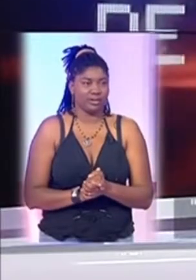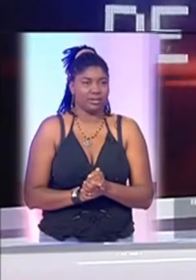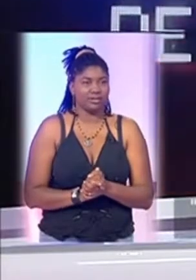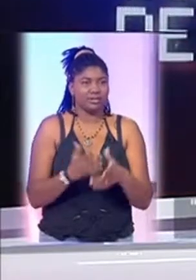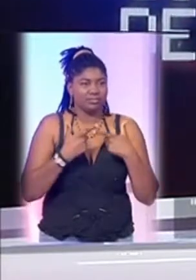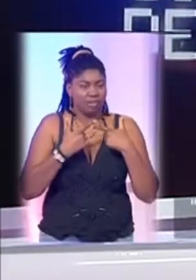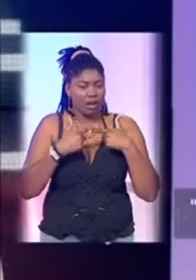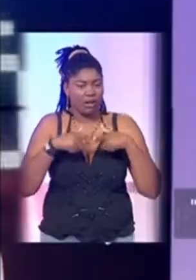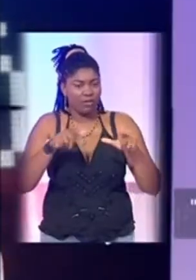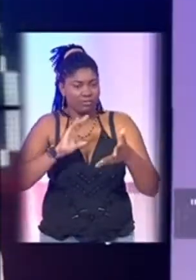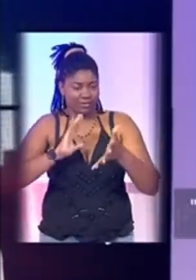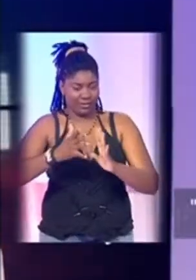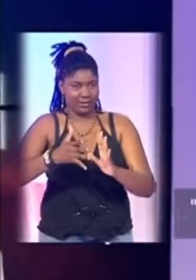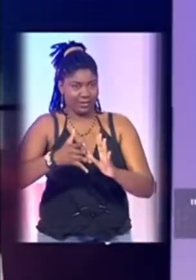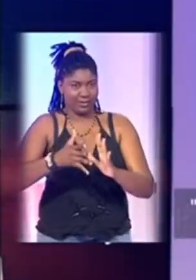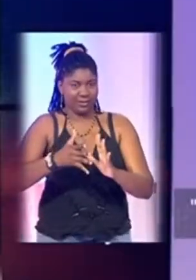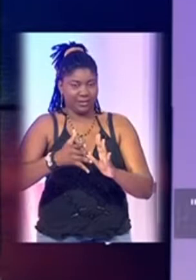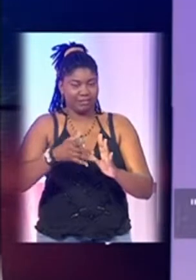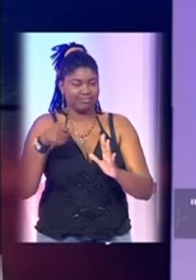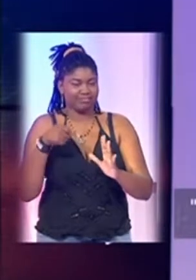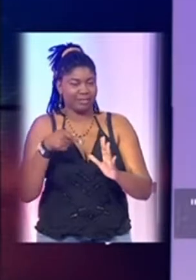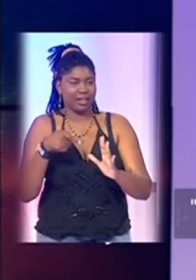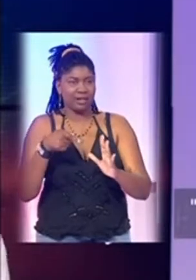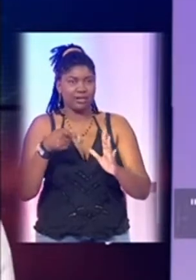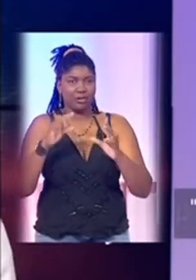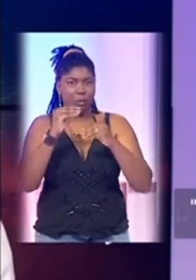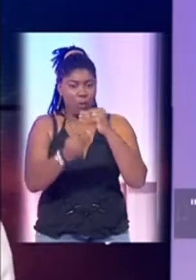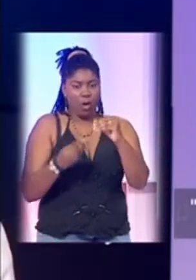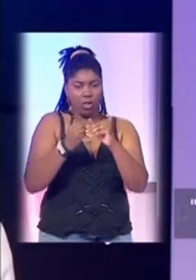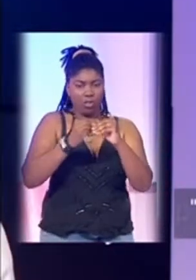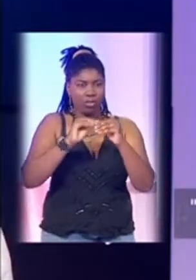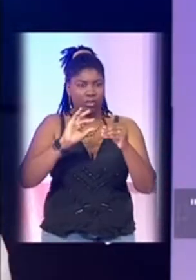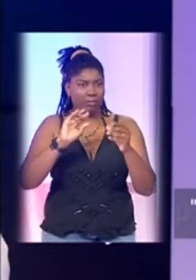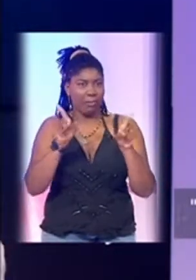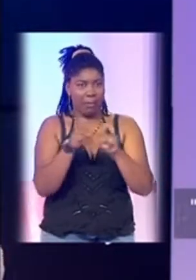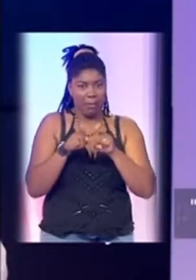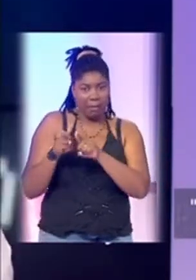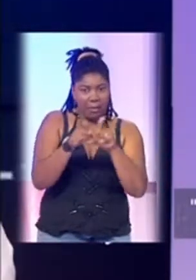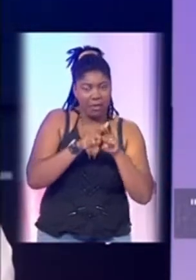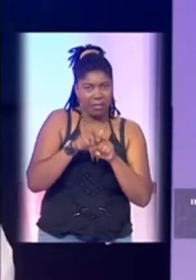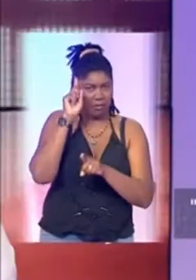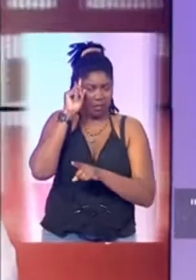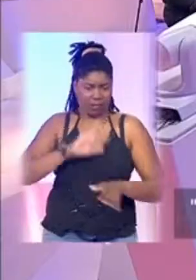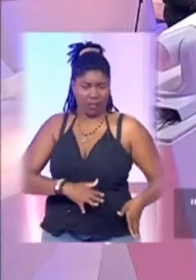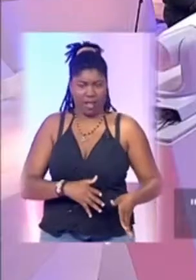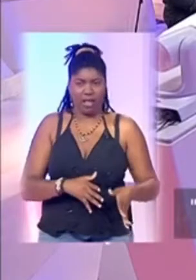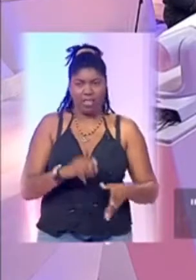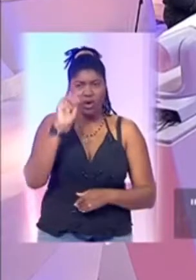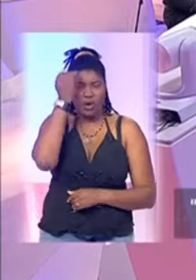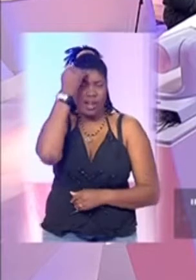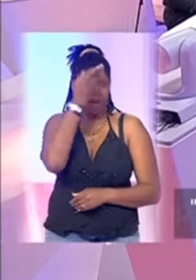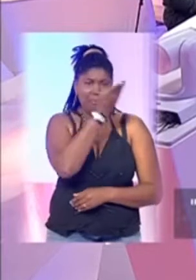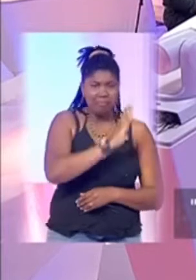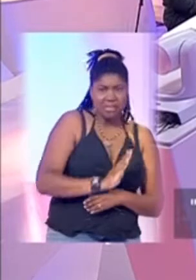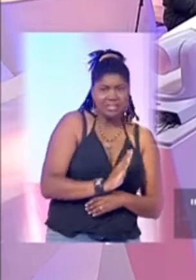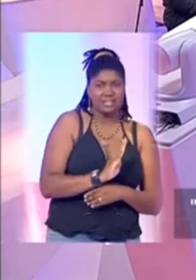la langue des signes, est-ce qu'elle est universelle? Parce que la Guyane est connue pour la pluriethnicité. On a des Brésiliens,